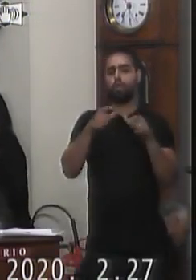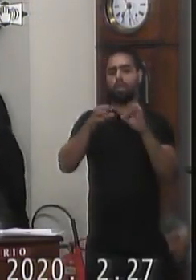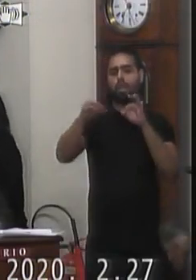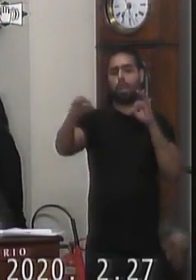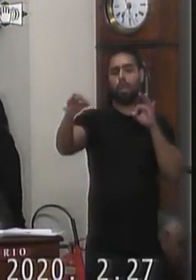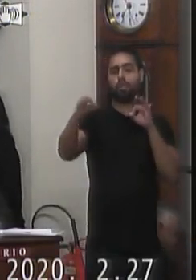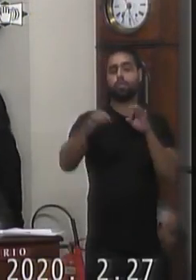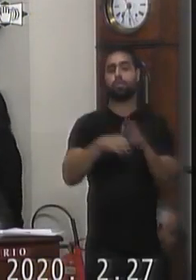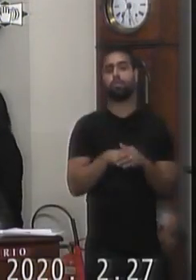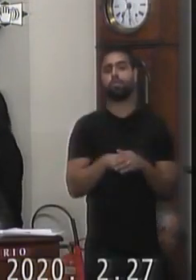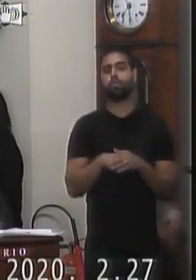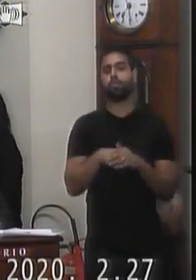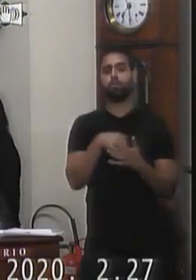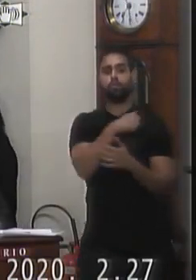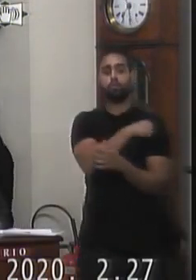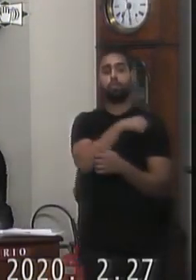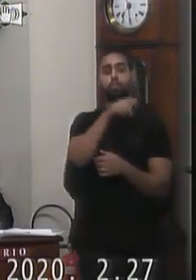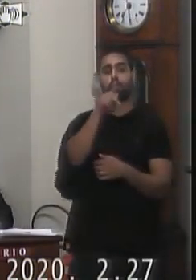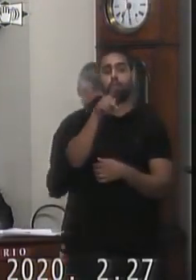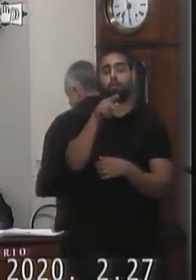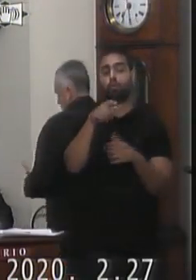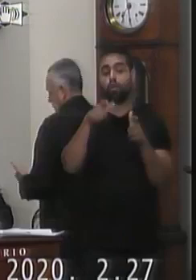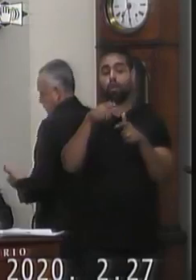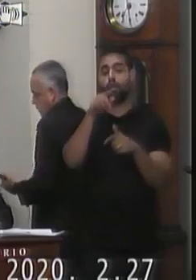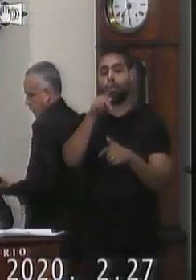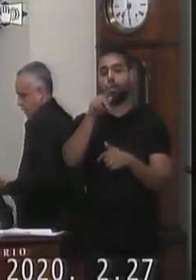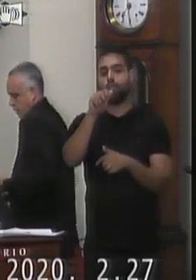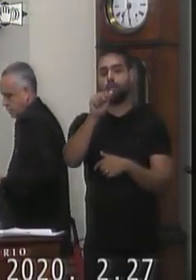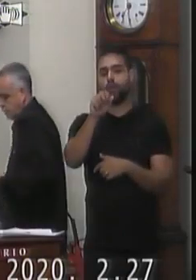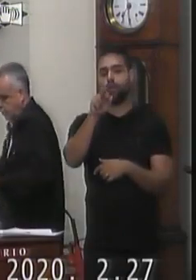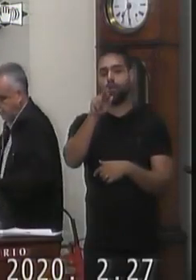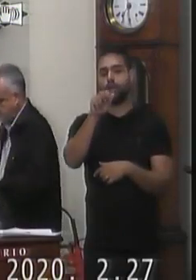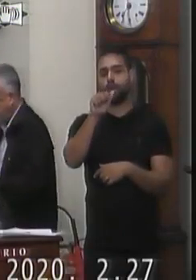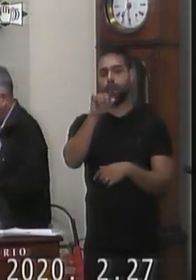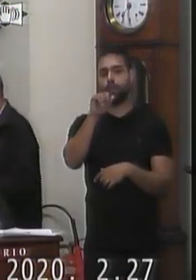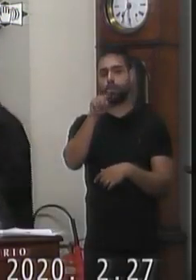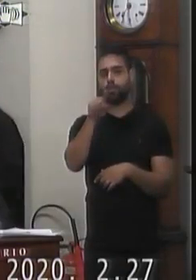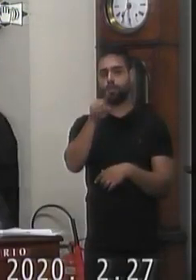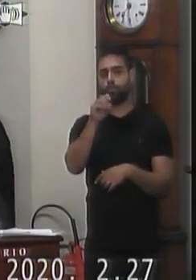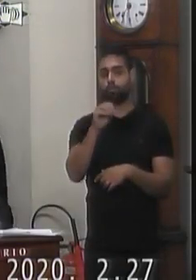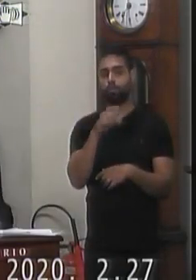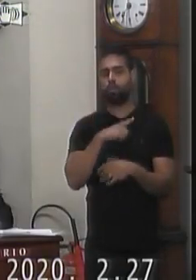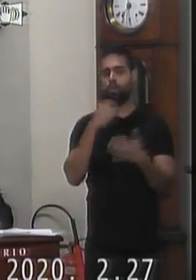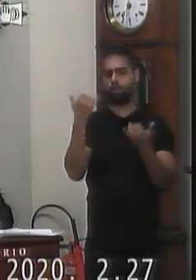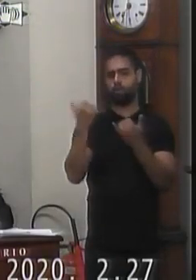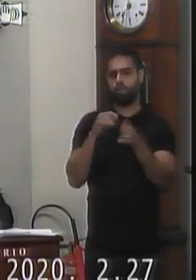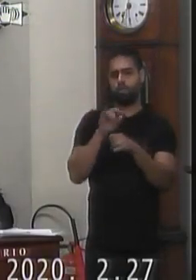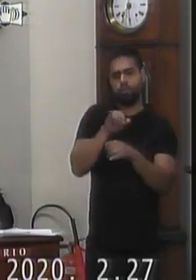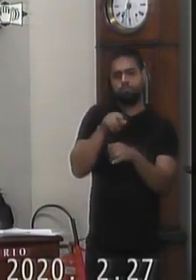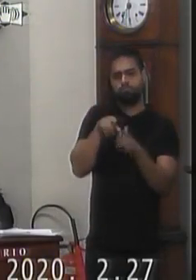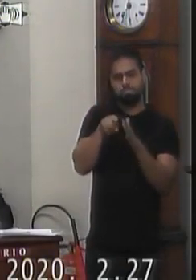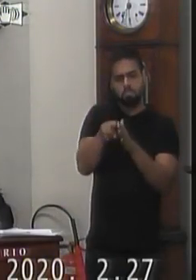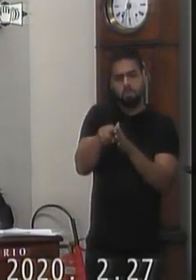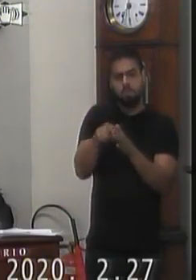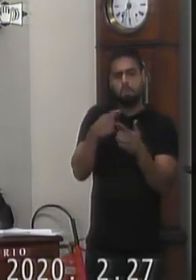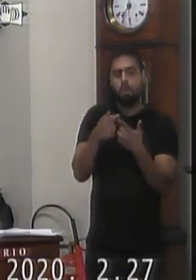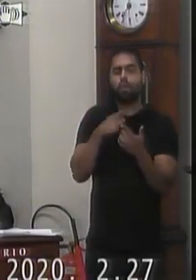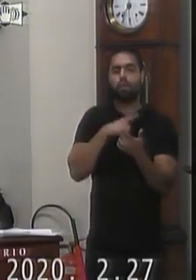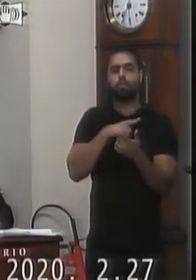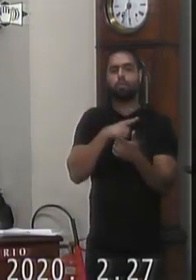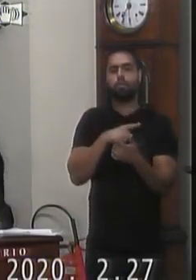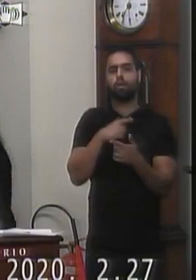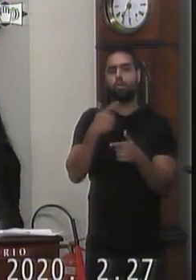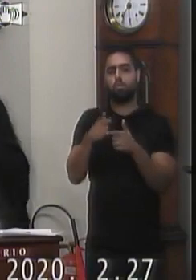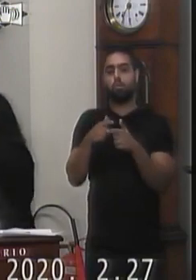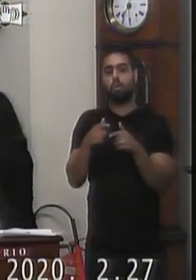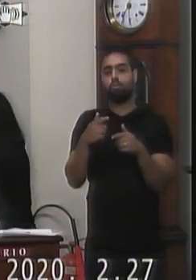distantes, principalmente para crianças do Paraíso. Trata-se de um pedido de informações com a finalidade de verificar a causa do problema, uma vez que o